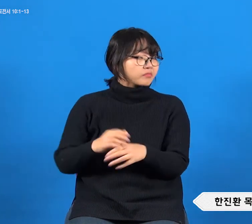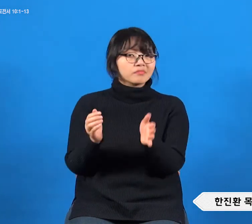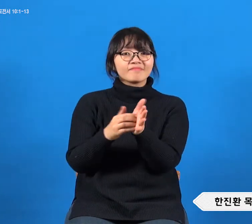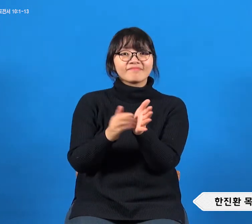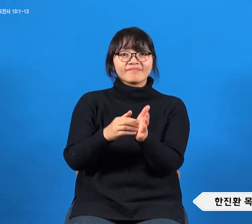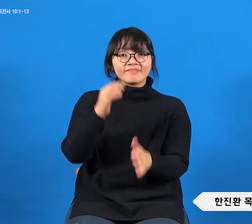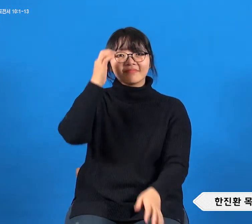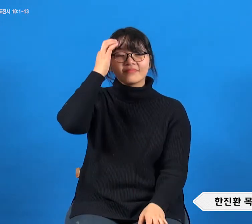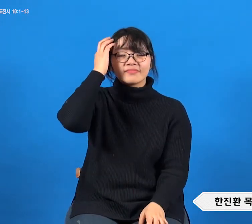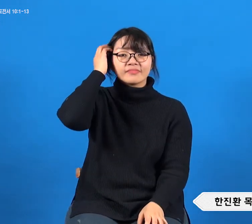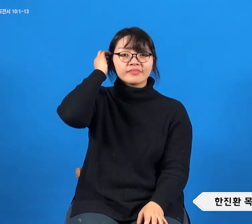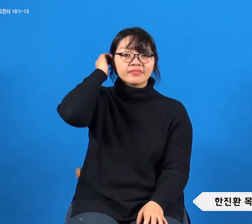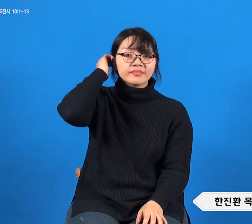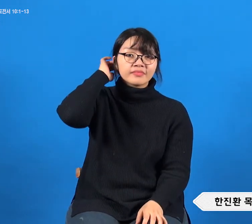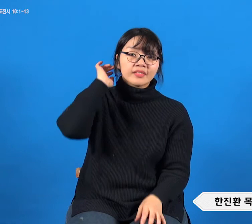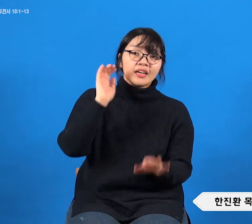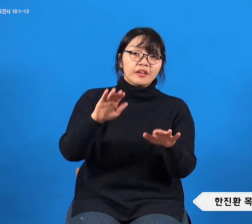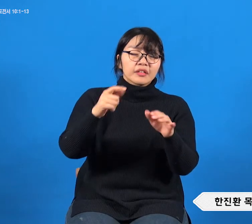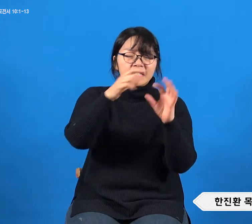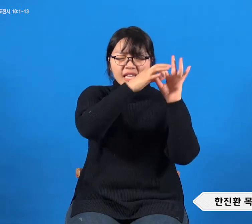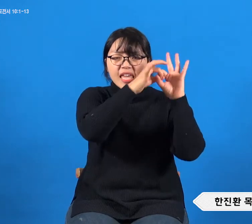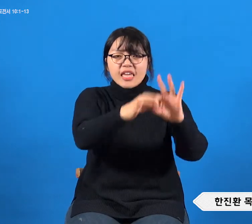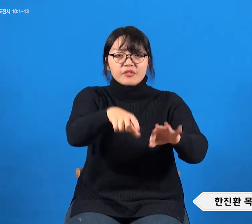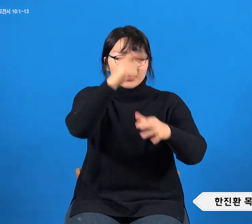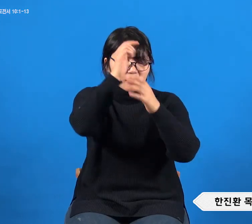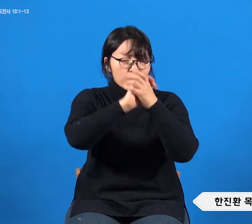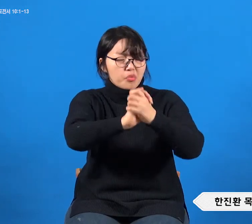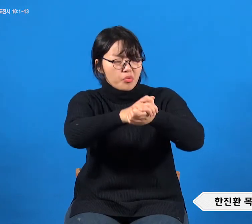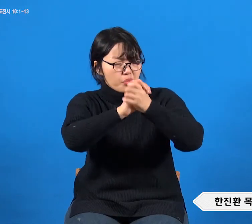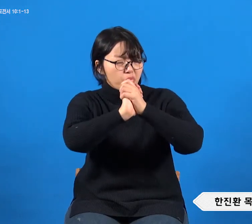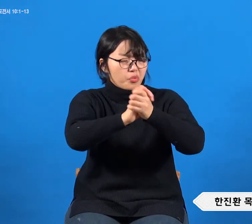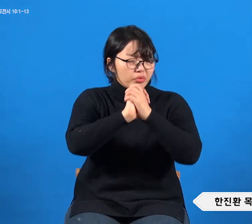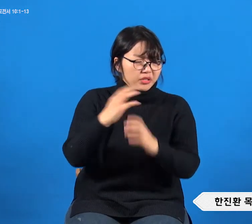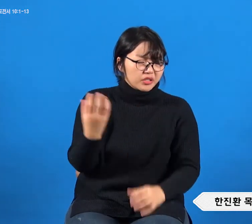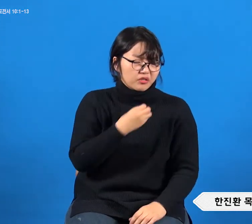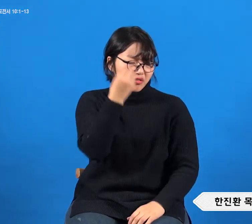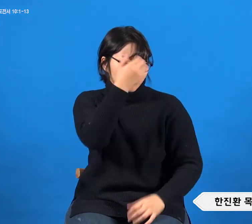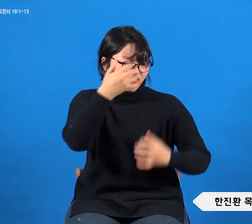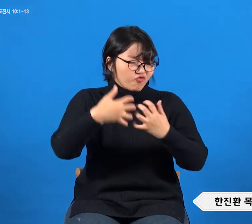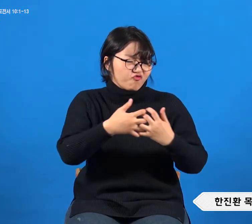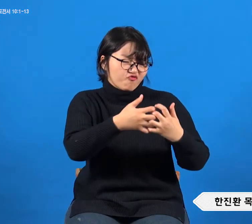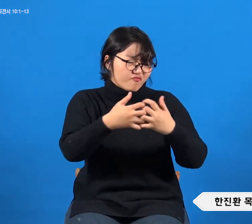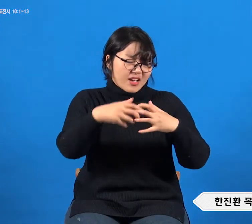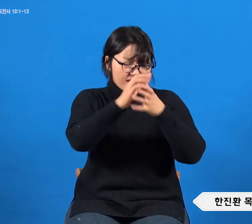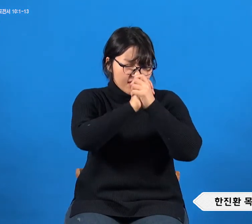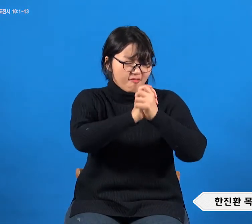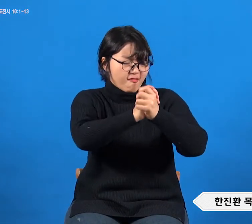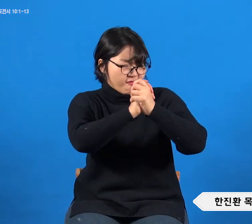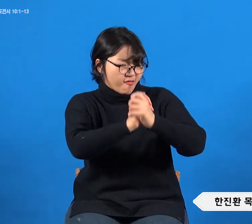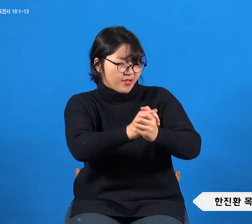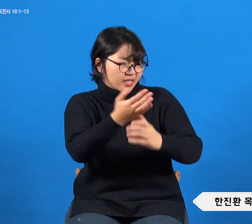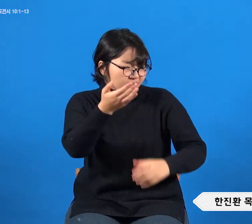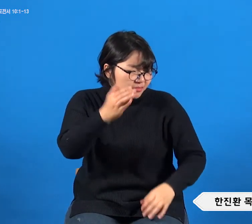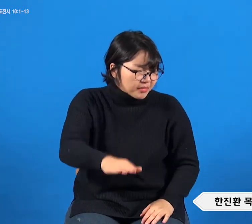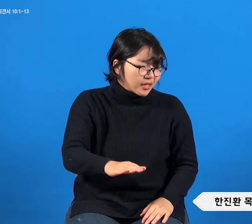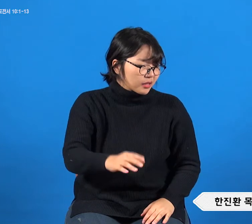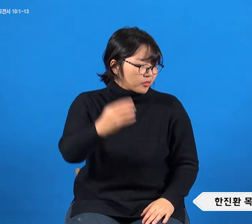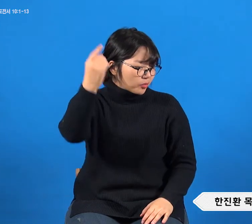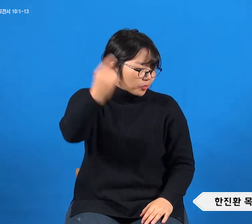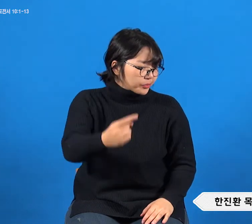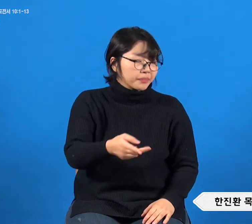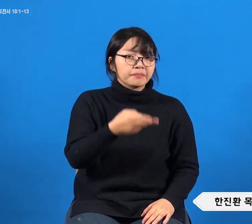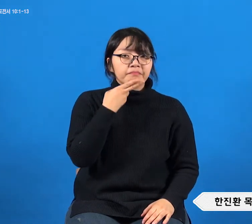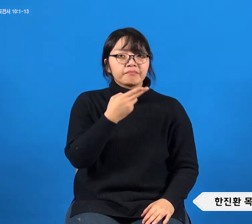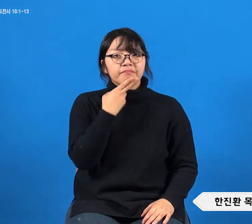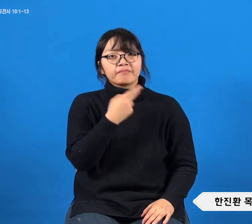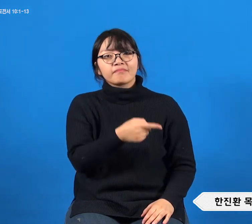지나갔습니다. 그리고 계속 성령 충만을 해달라고 하는데 성령 충만 안 되는 것은 물론이고 마음은 냉랭하고,